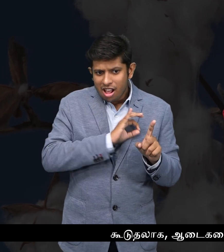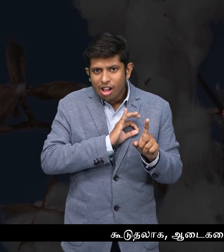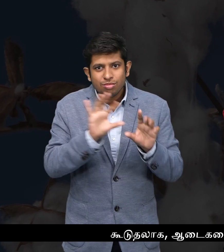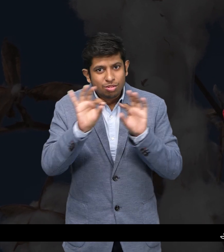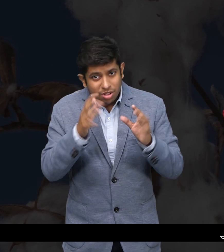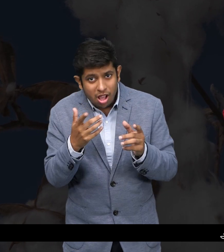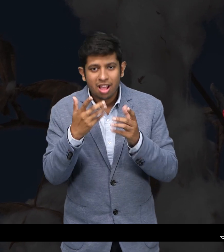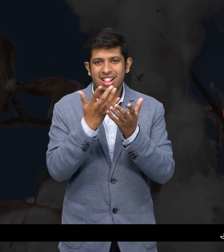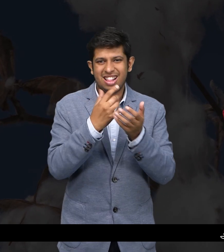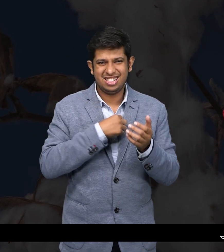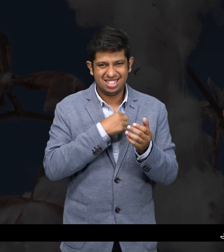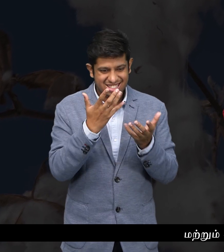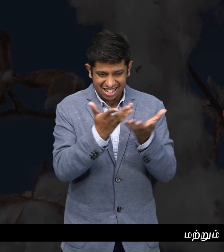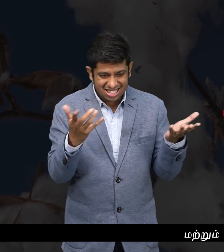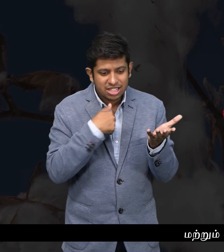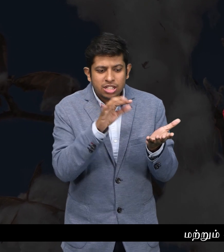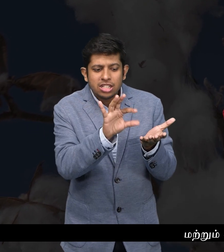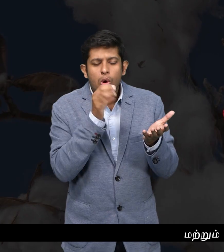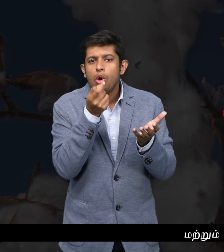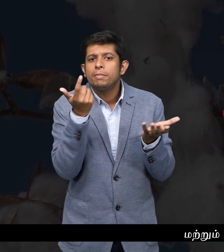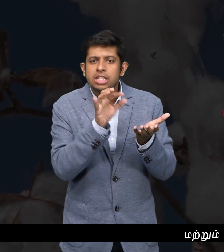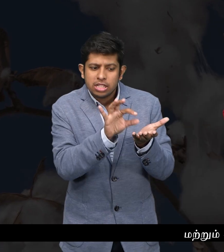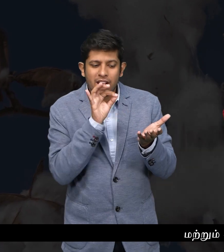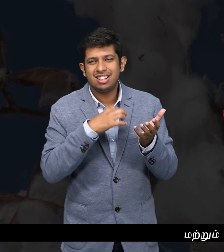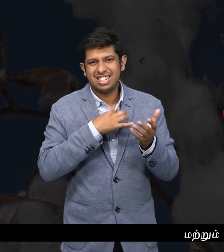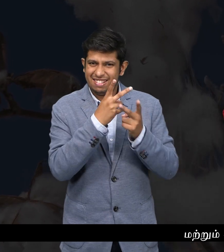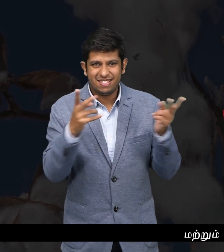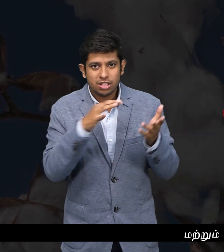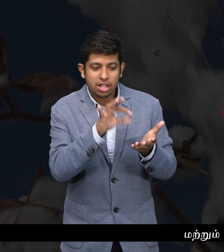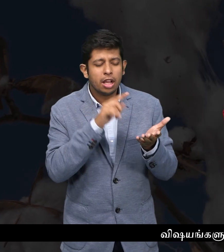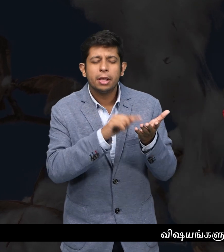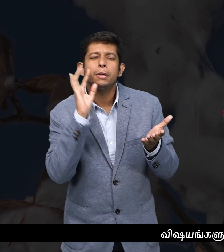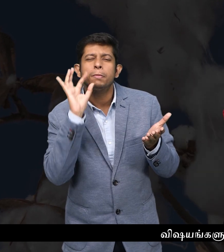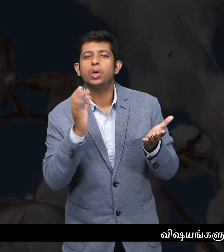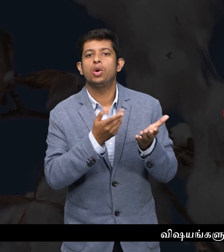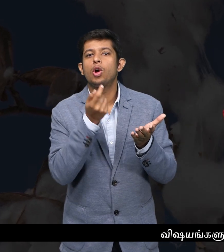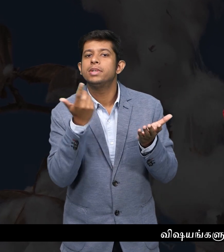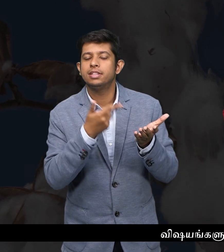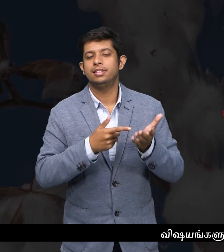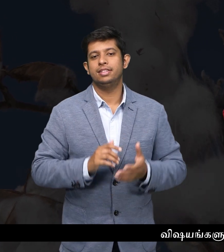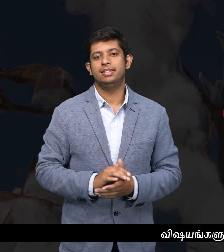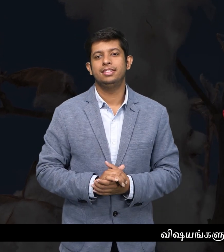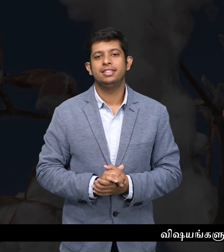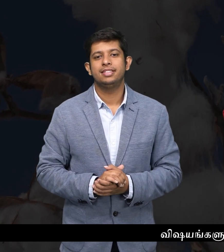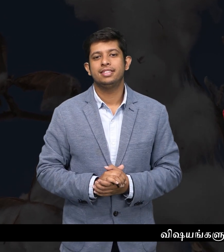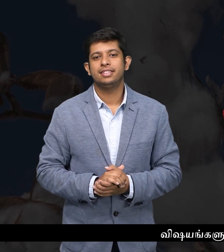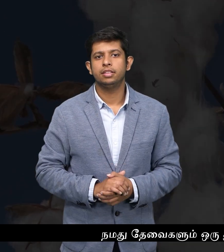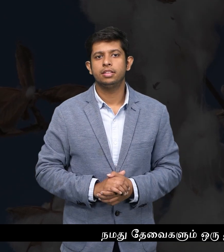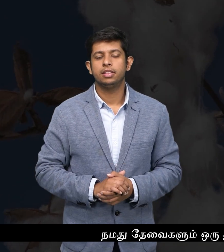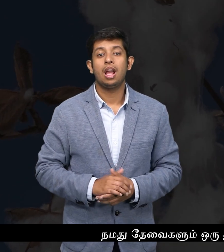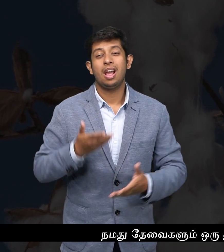பொறுத்தது. கூடுதலாக, ஆடைகளை தேர்ந்தெடுப்பது நிறம், ஆளுமை மற்றும் விலை போன்ற